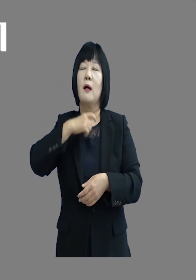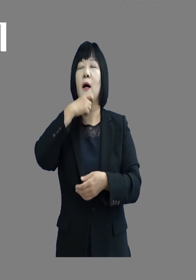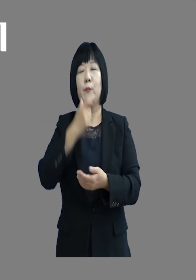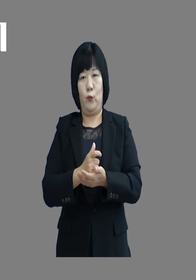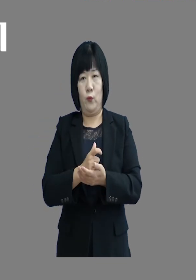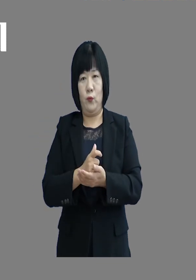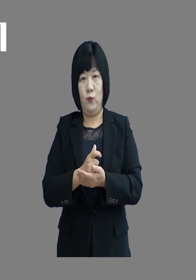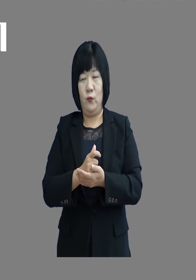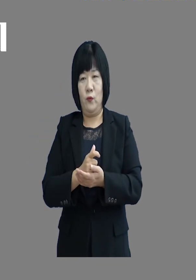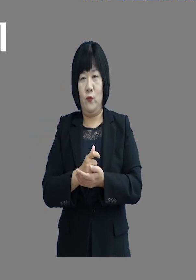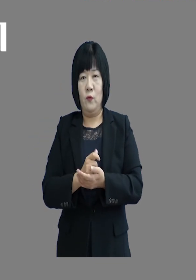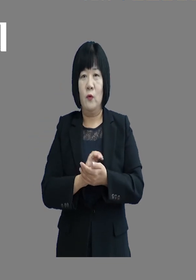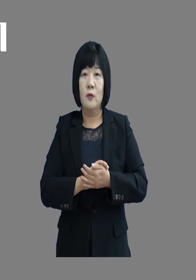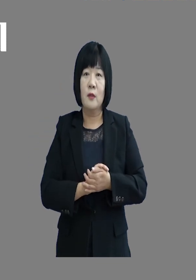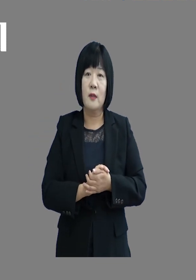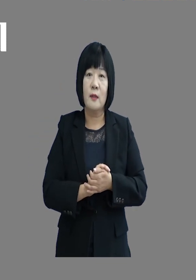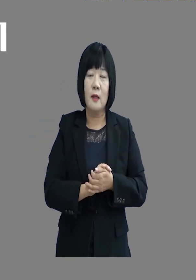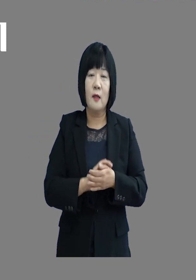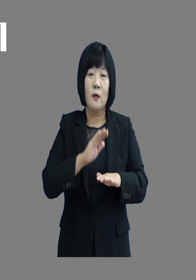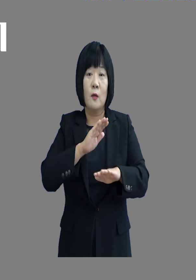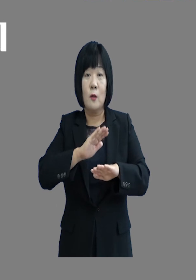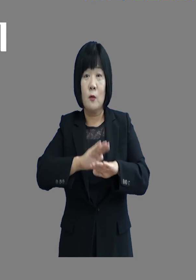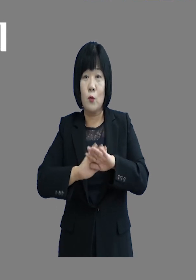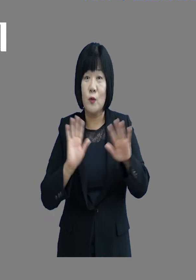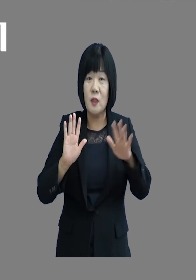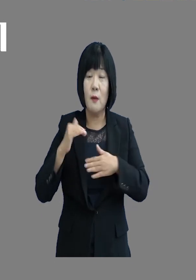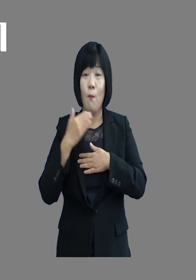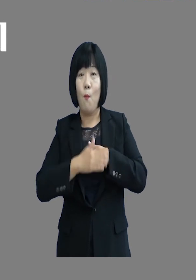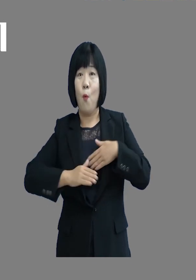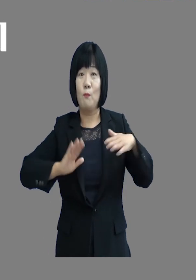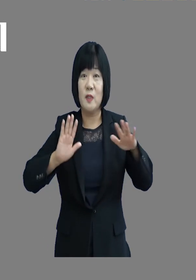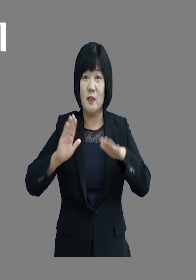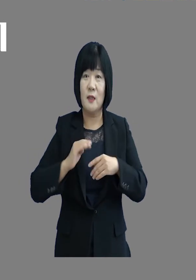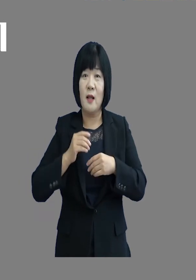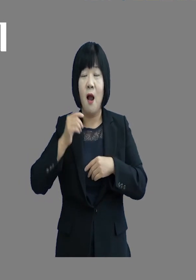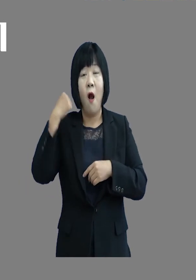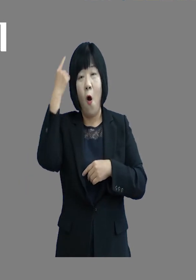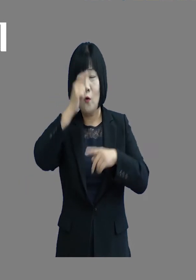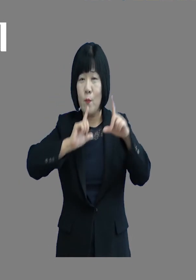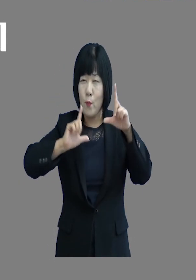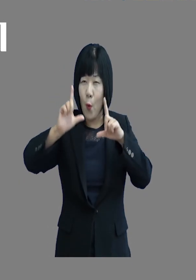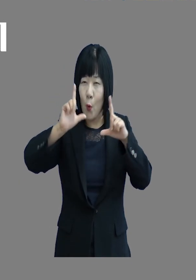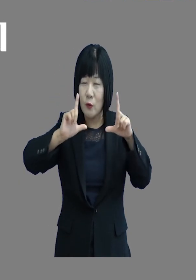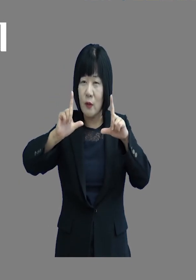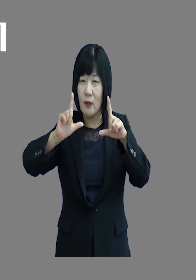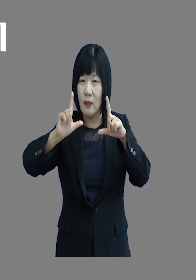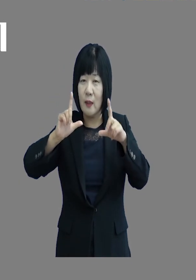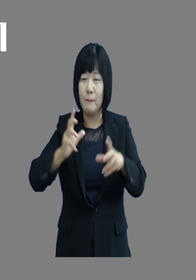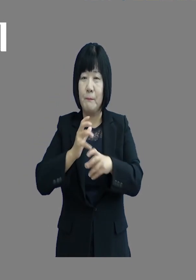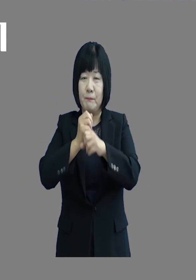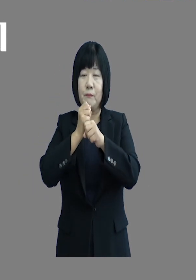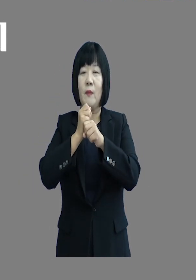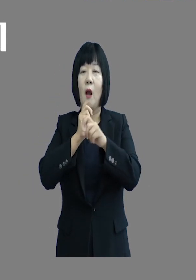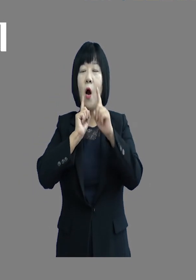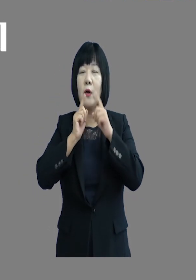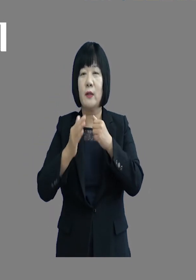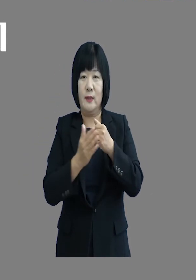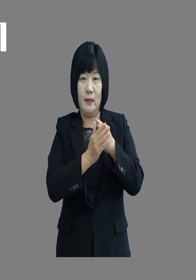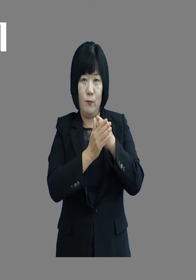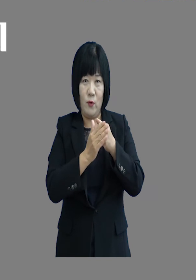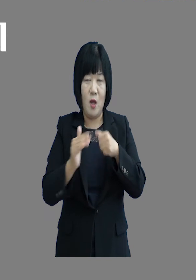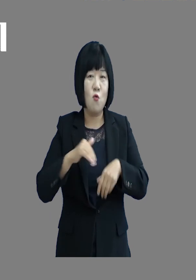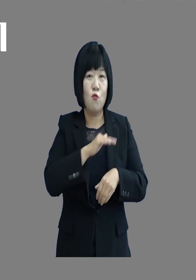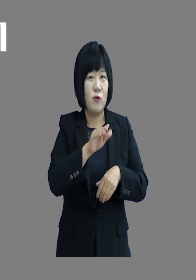우리가 뭐 비언어라고 표현하는 손짓, 몸짓, 표정들이 언어 그 자체잖아요. 그래서 그 우리가 말하는 그